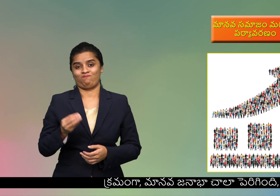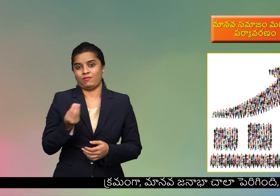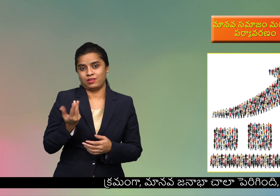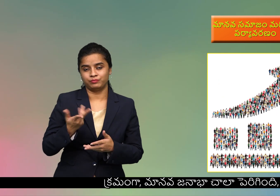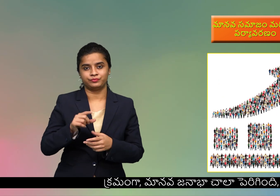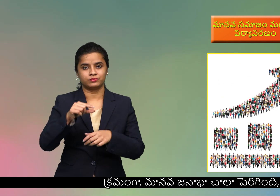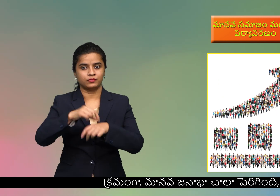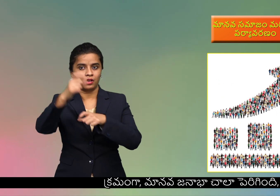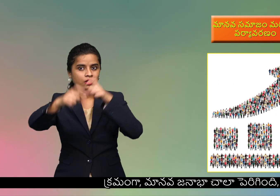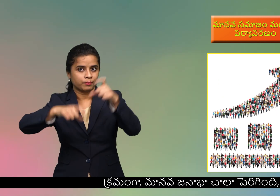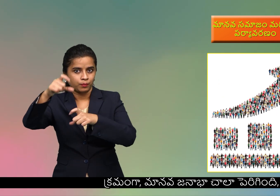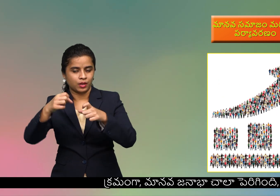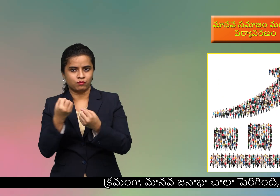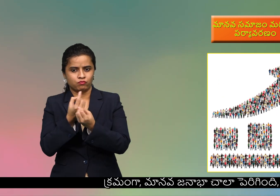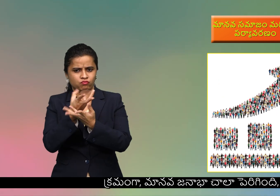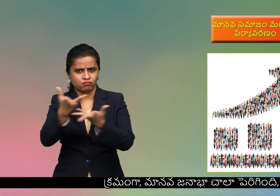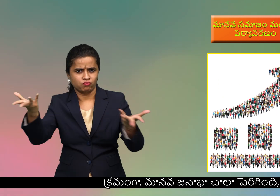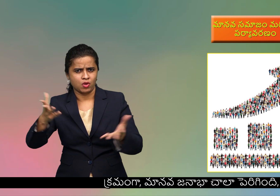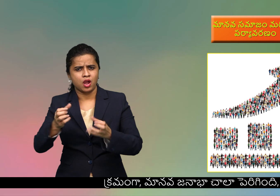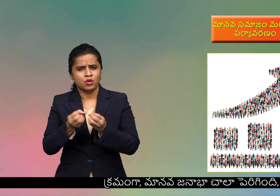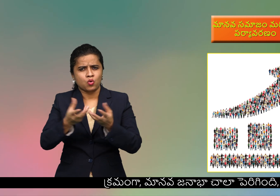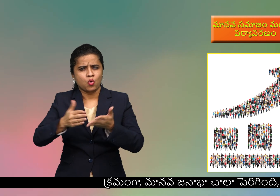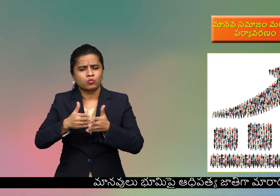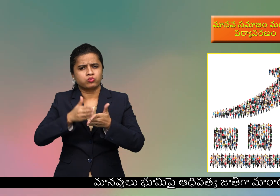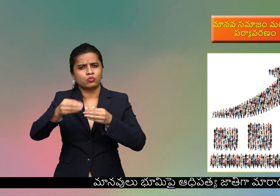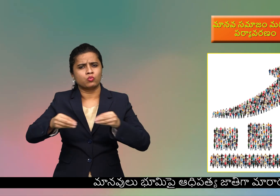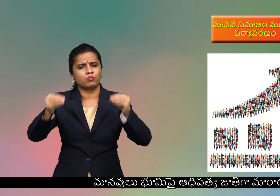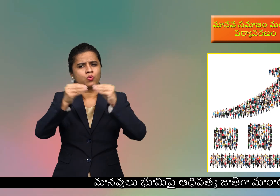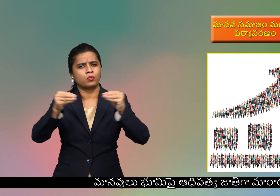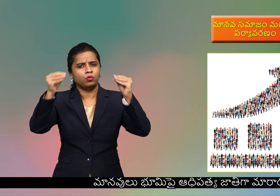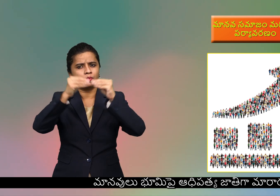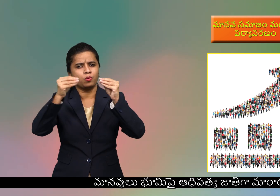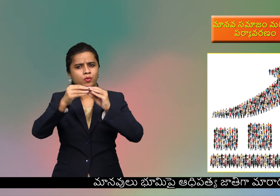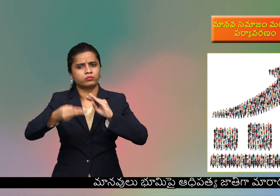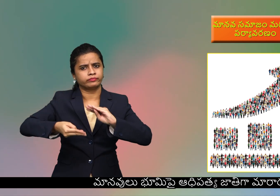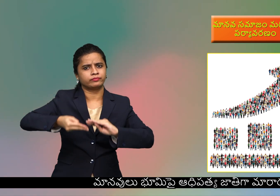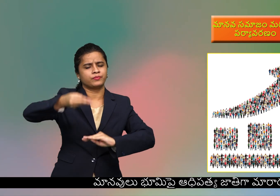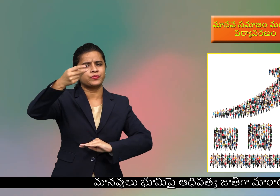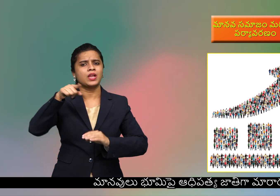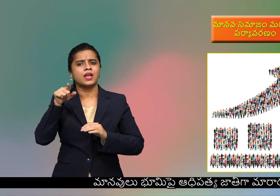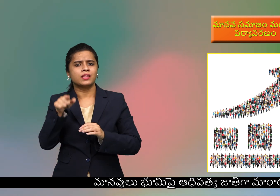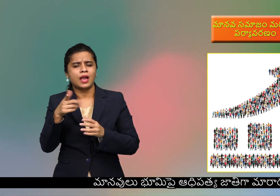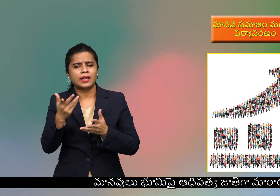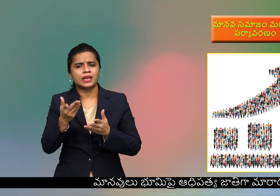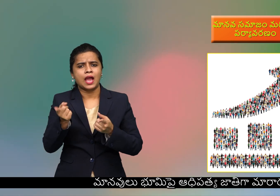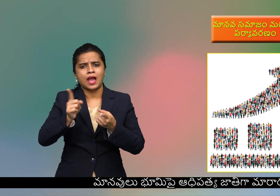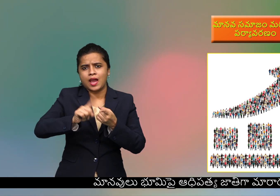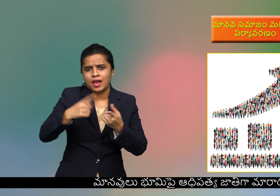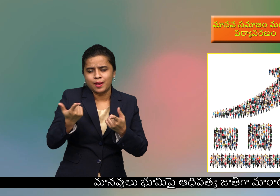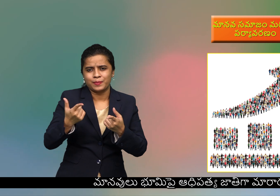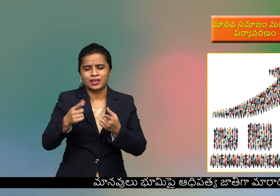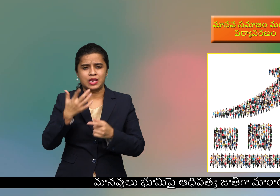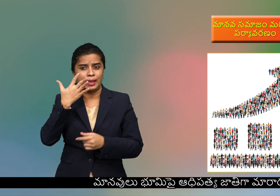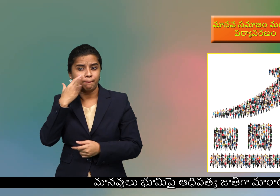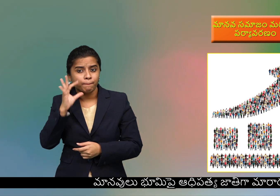క్రమంగా మానవ జనాభా చాలా పెరిగింది. మానవులు భూమిపై ఆధిపత్య జాతిగా మారారు.